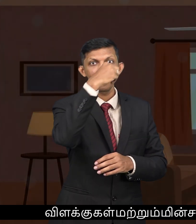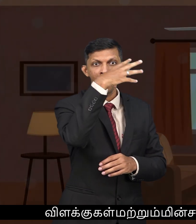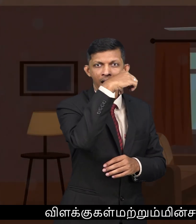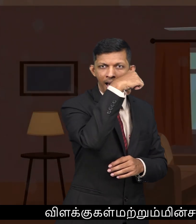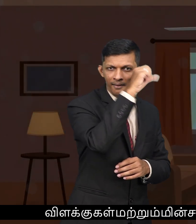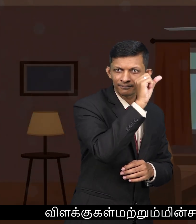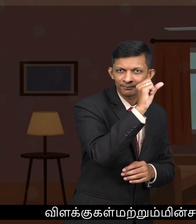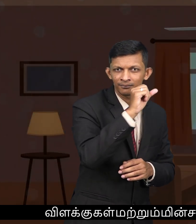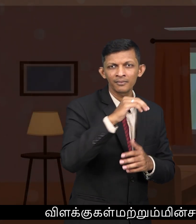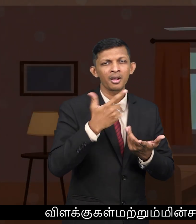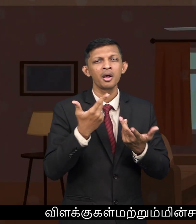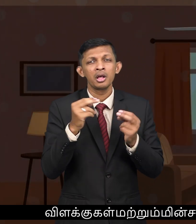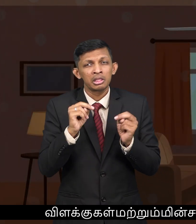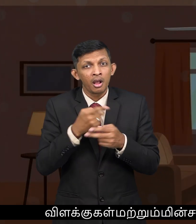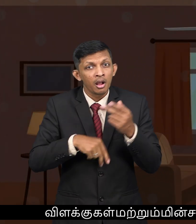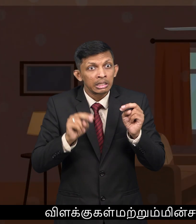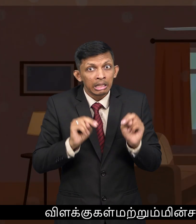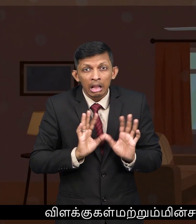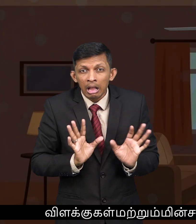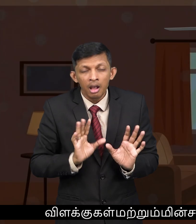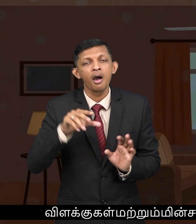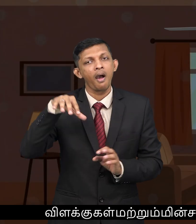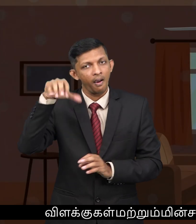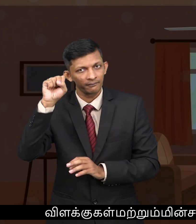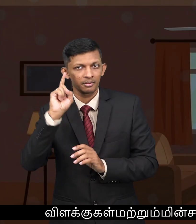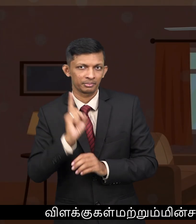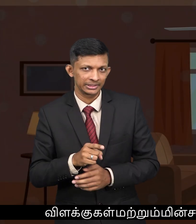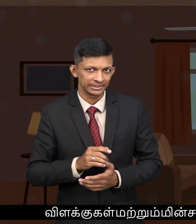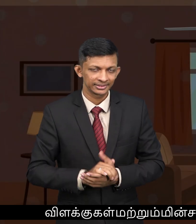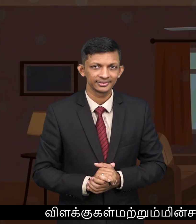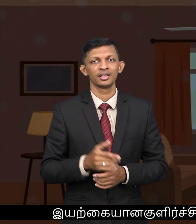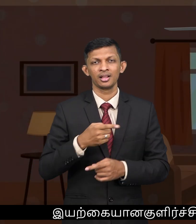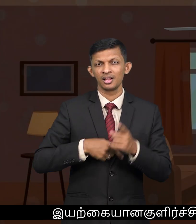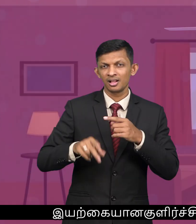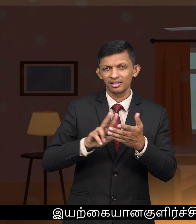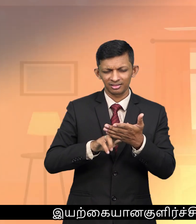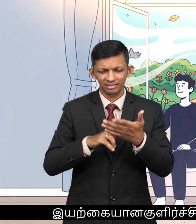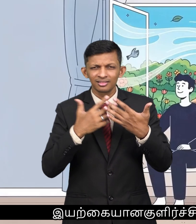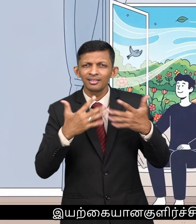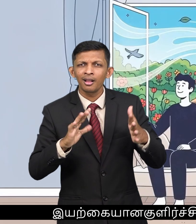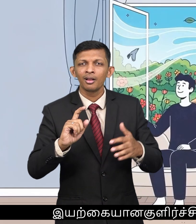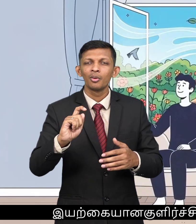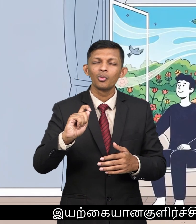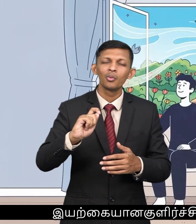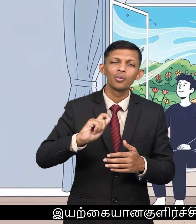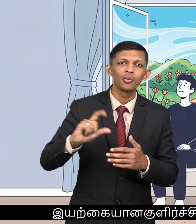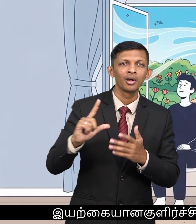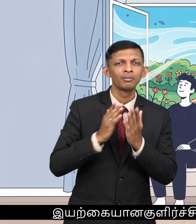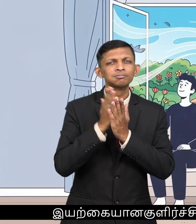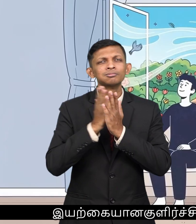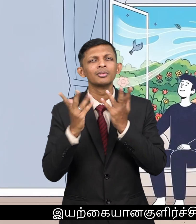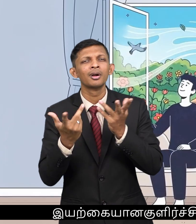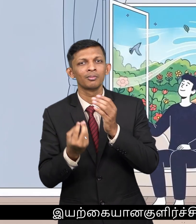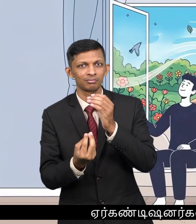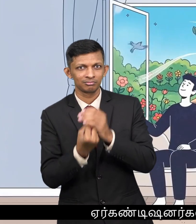விளக்குகள் மற்றும் மின் சாதனங்களை அணைத்து விடுங்கள். இயற்கையான குளிர்ச்சி முறைகளை